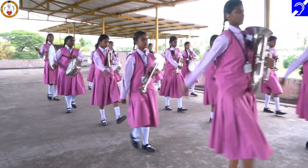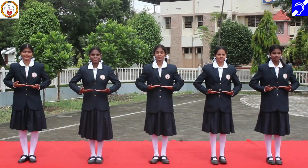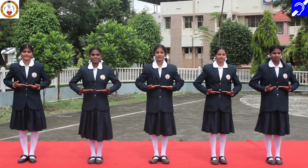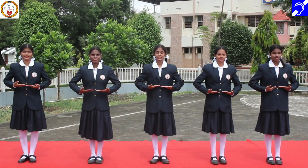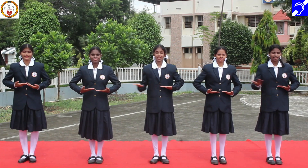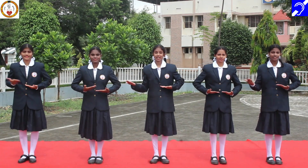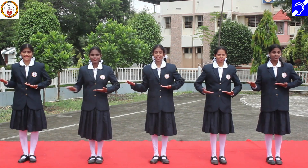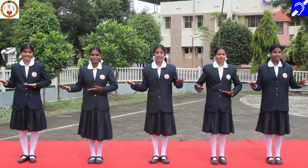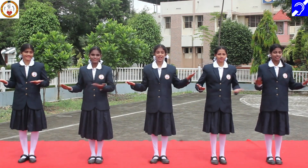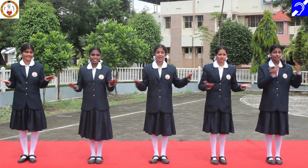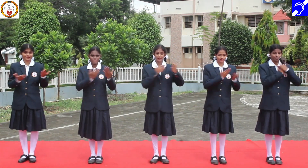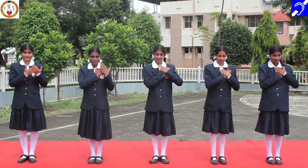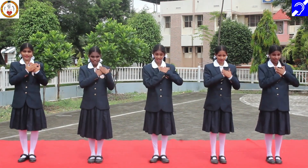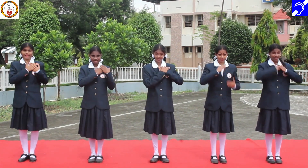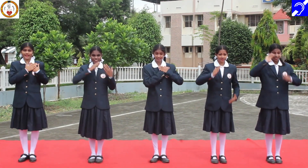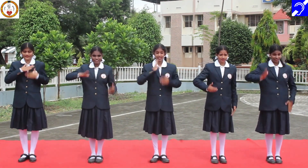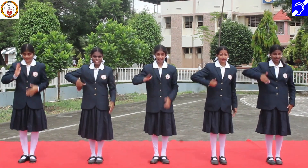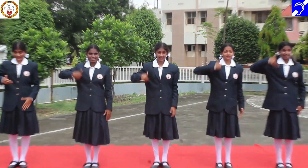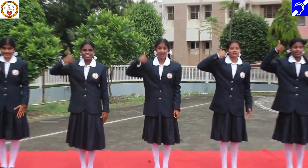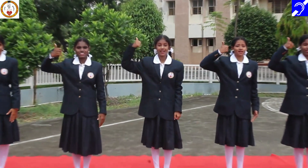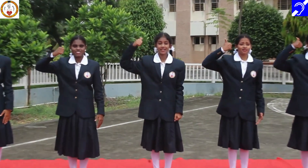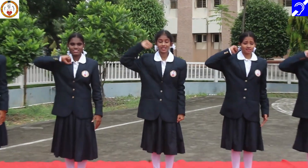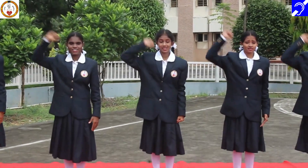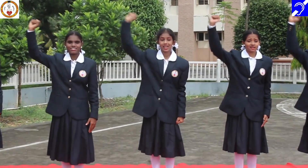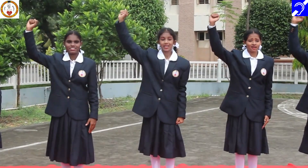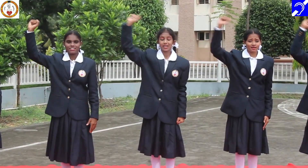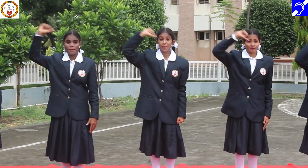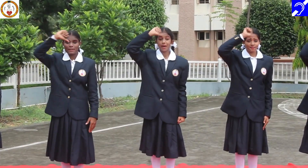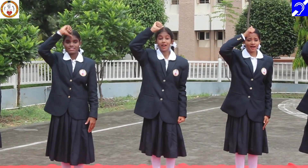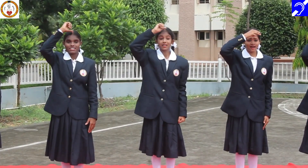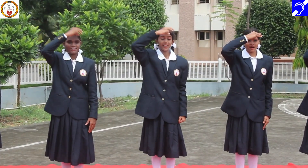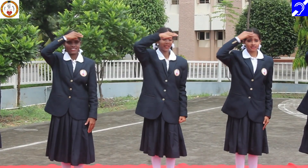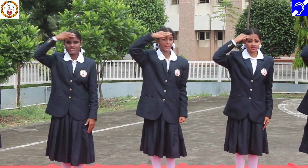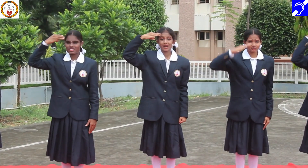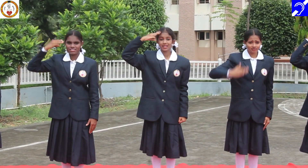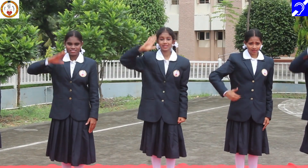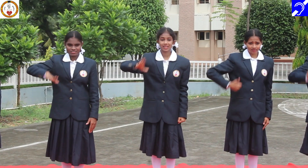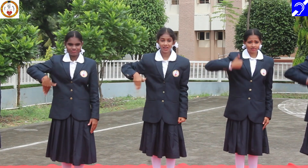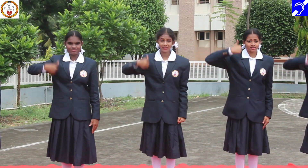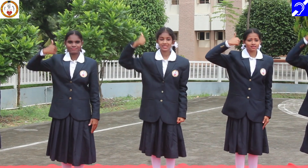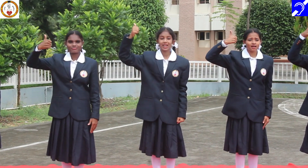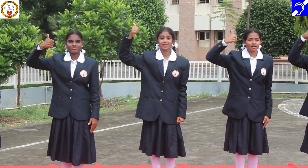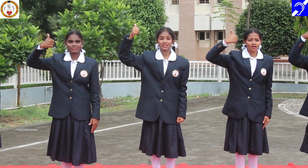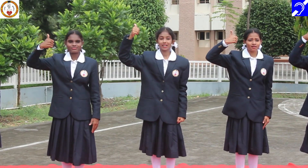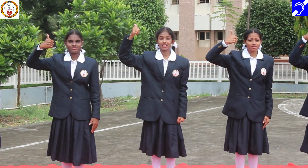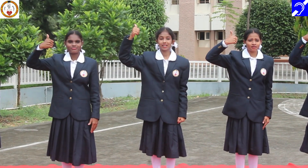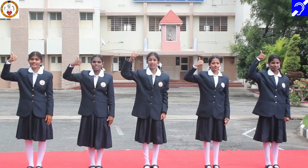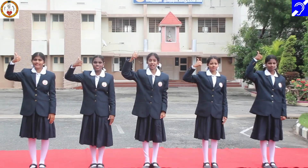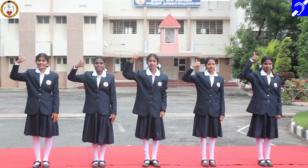जन गण मन अधिनायक जय हिन भारत भाग्य